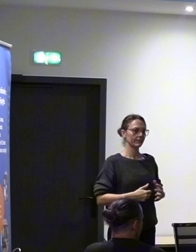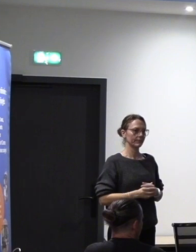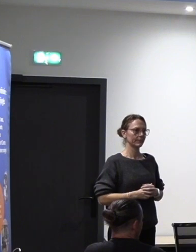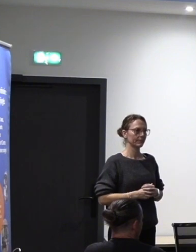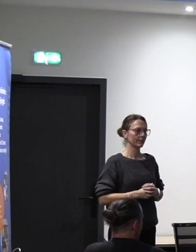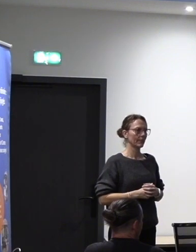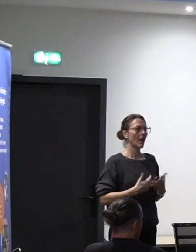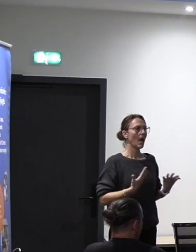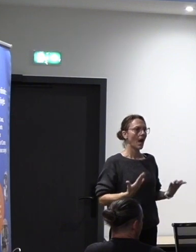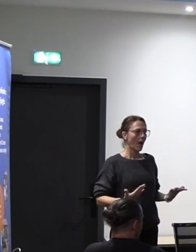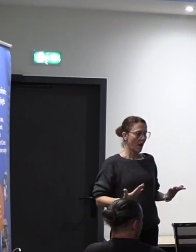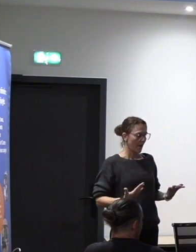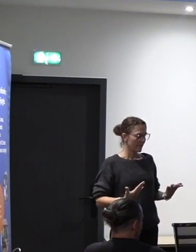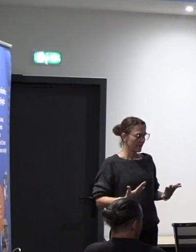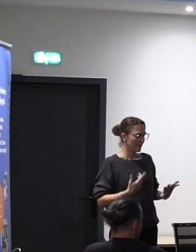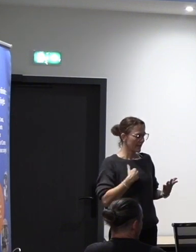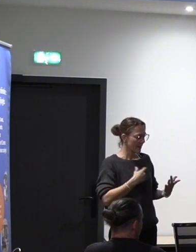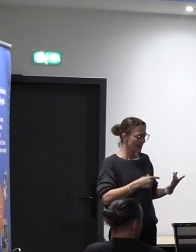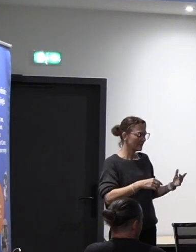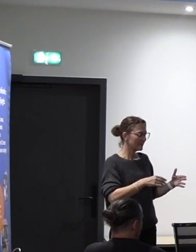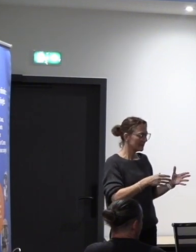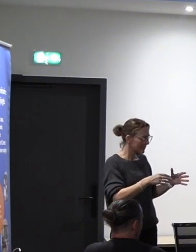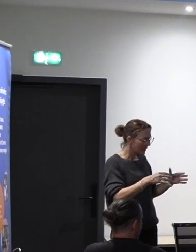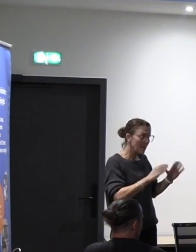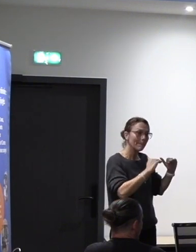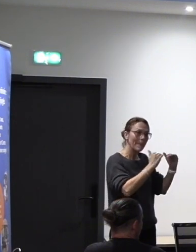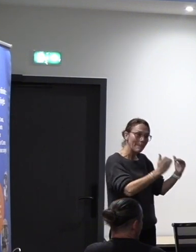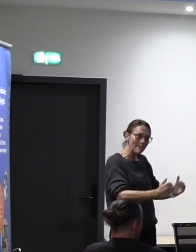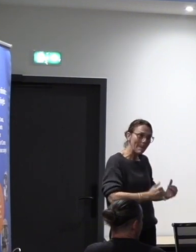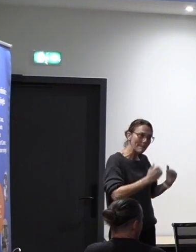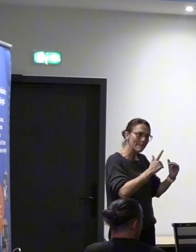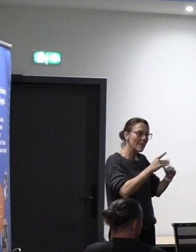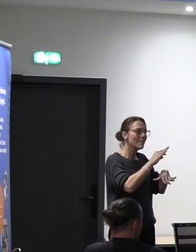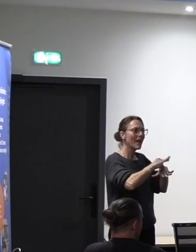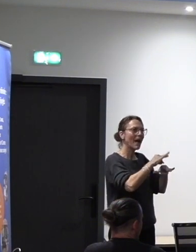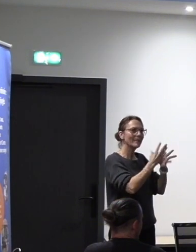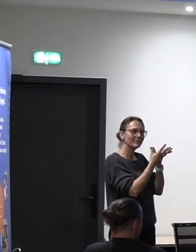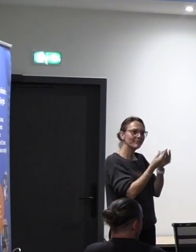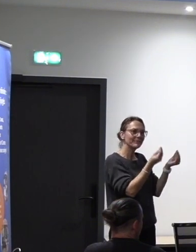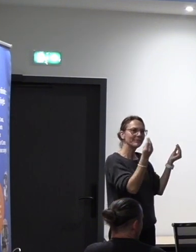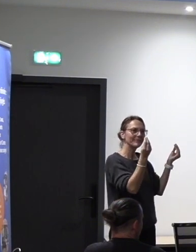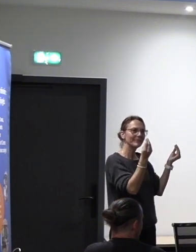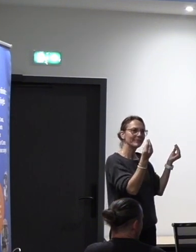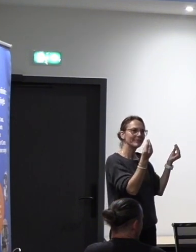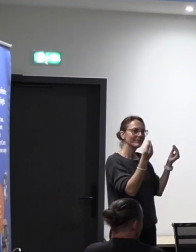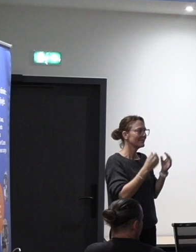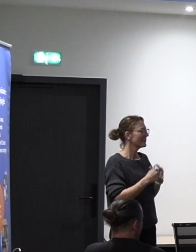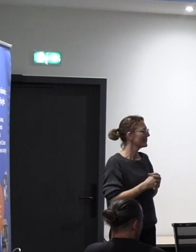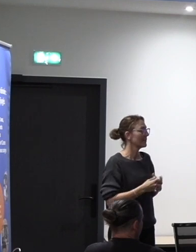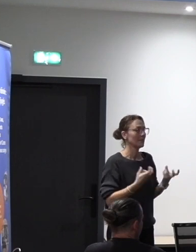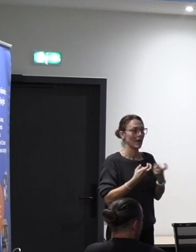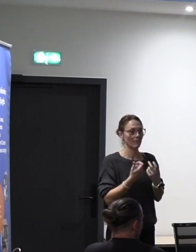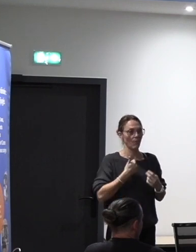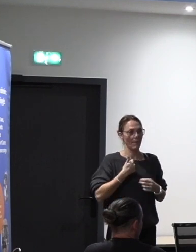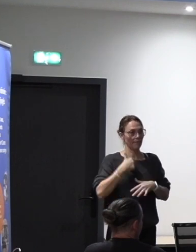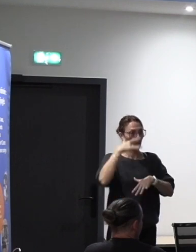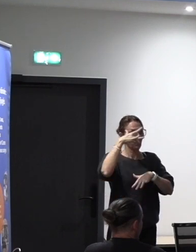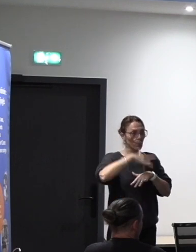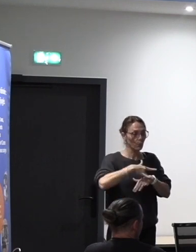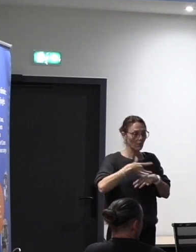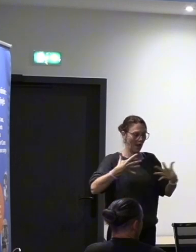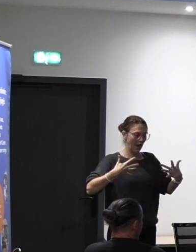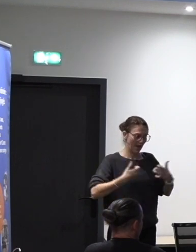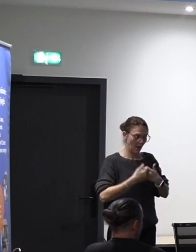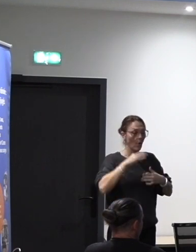et j'arrive à le rendre non malade sans avoir changé son état. Pour vous parler de moi, après mon accident, je me suis trouvé malade.